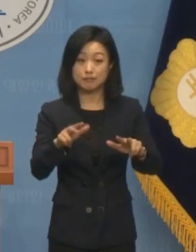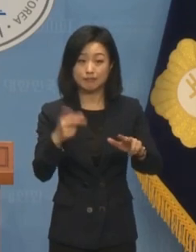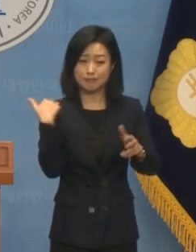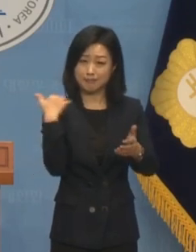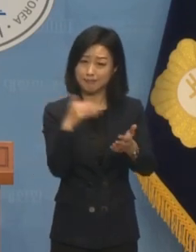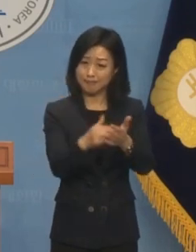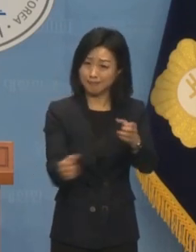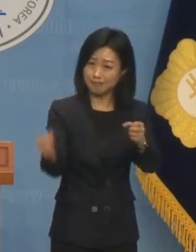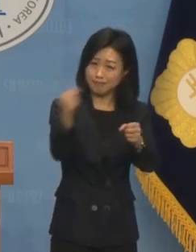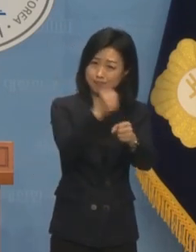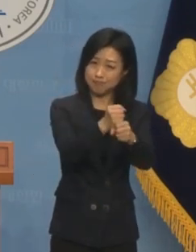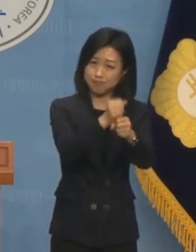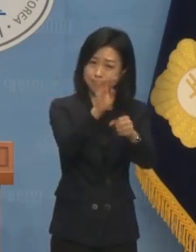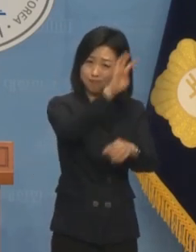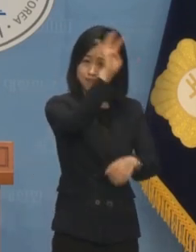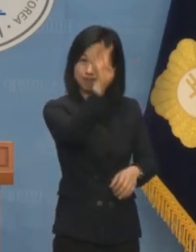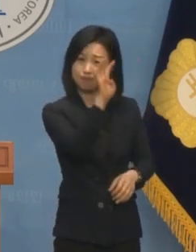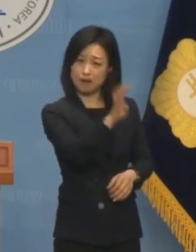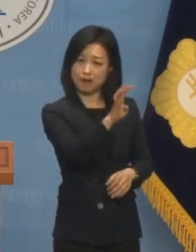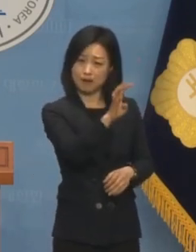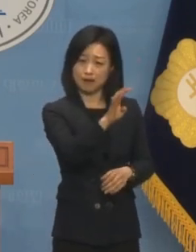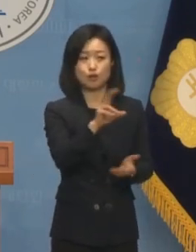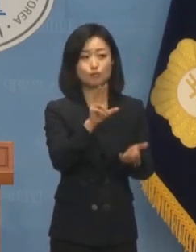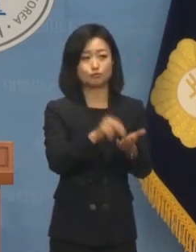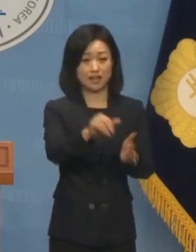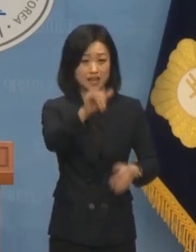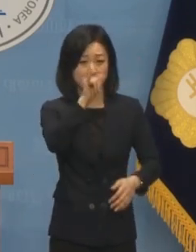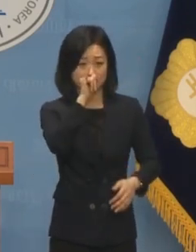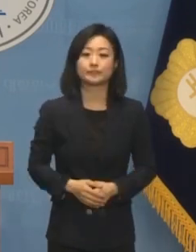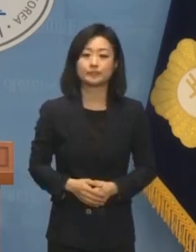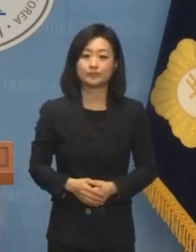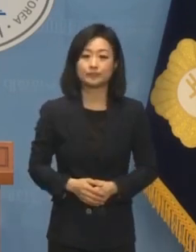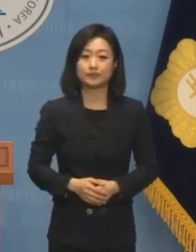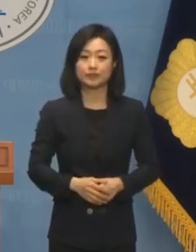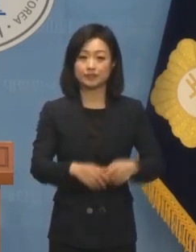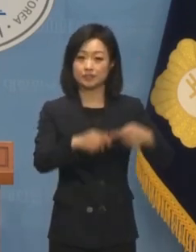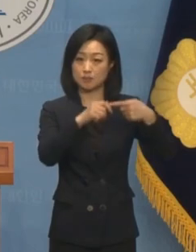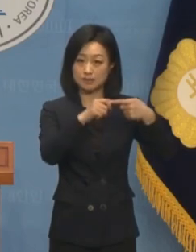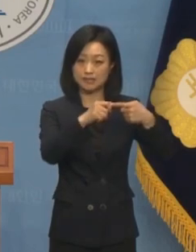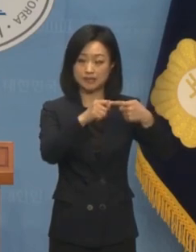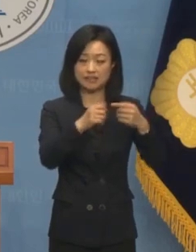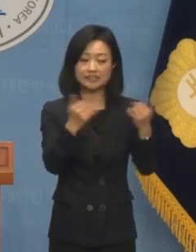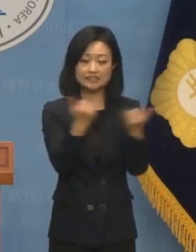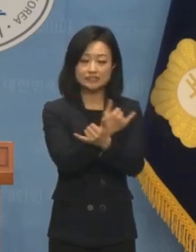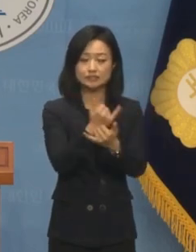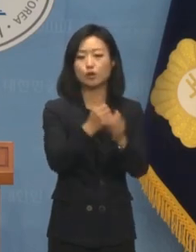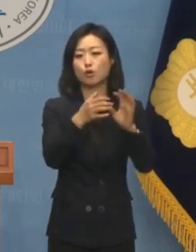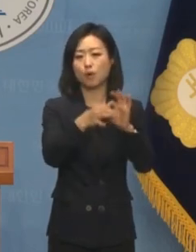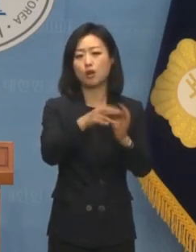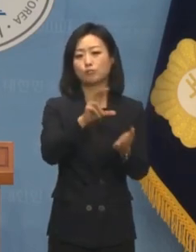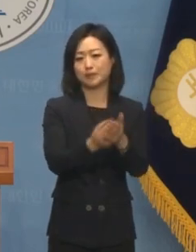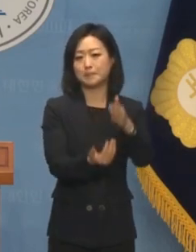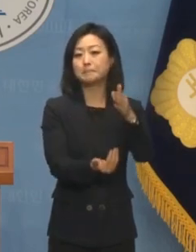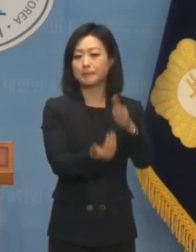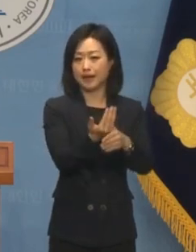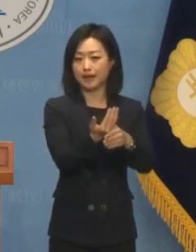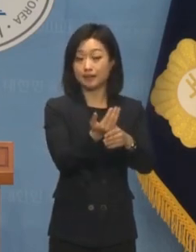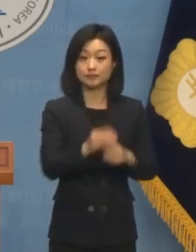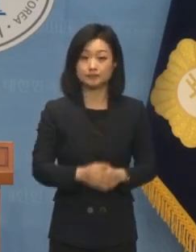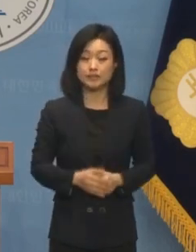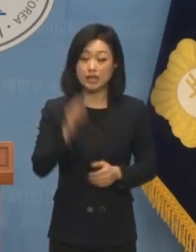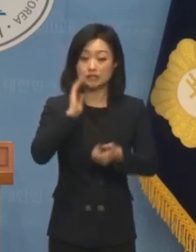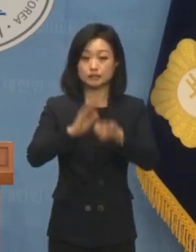부활시킨다는 두 가지 점을 지적하지 않을 수 없습니다 때 친인척 관리입니다 역대